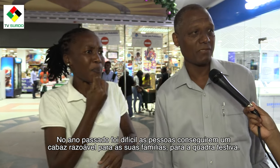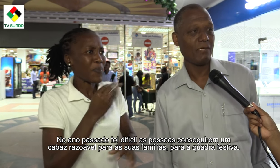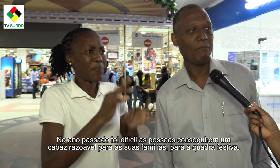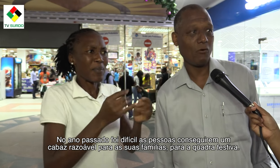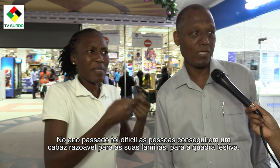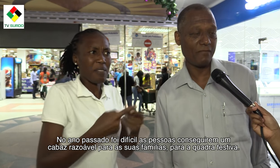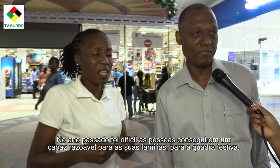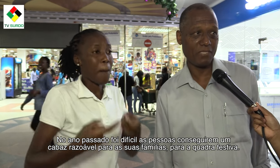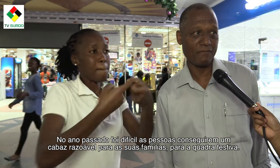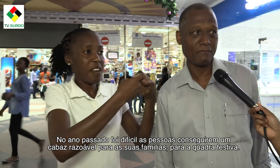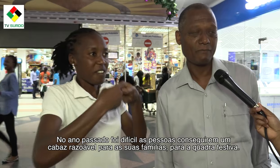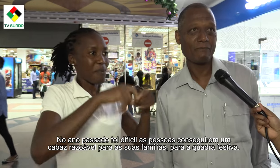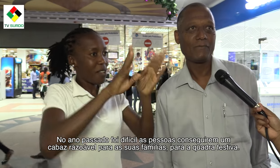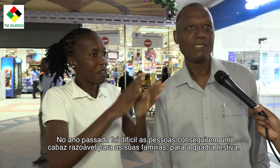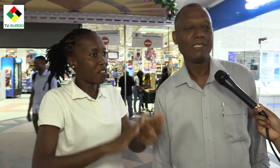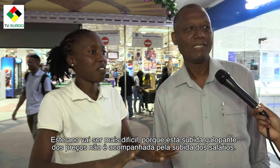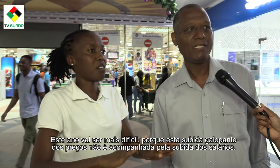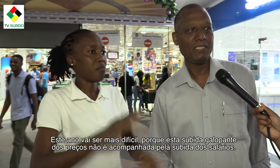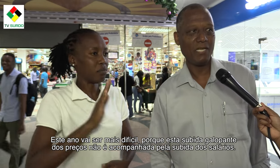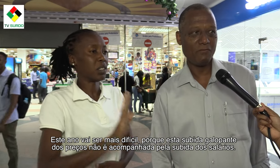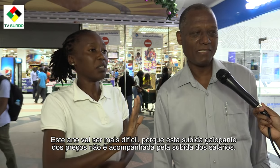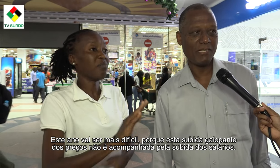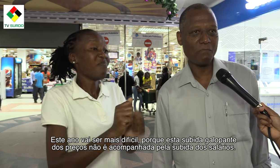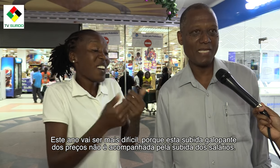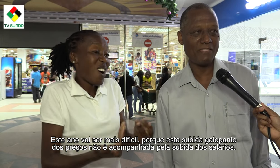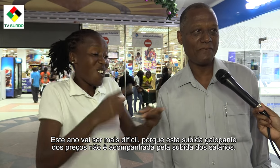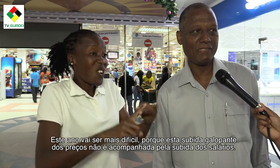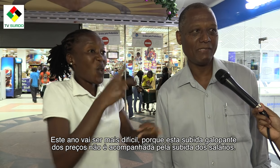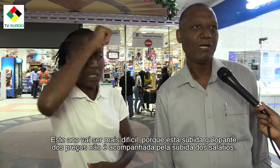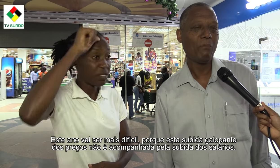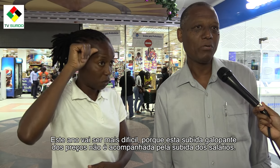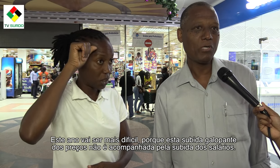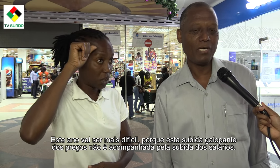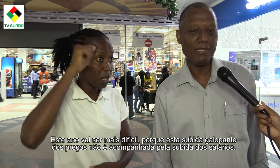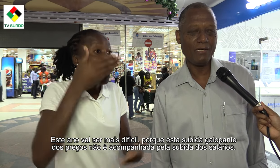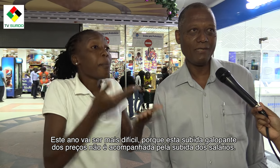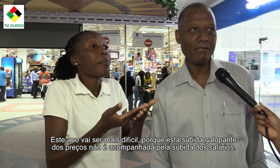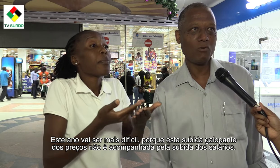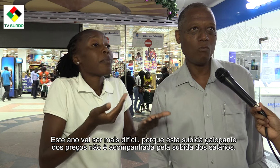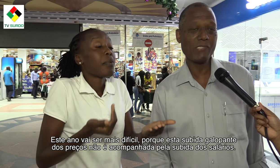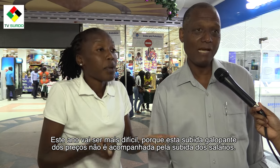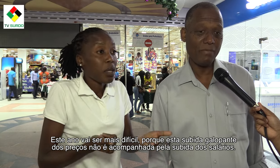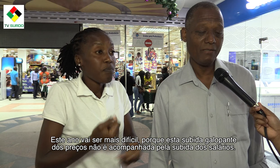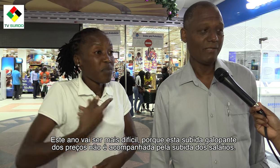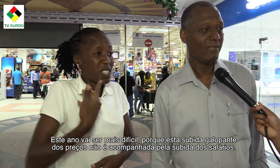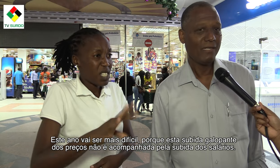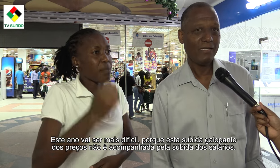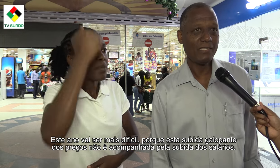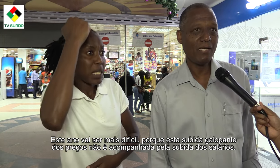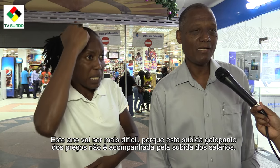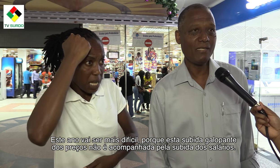famílias, para a quadra festiva. Este ano vai ser mais difícil porque, como sabem,